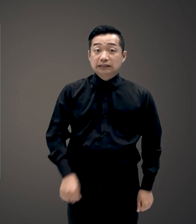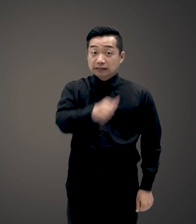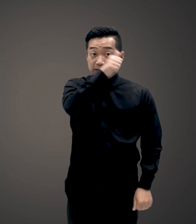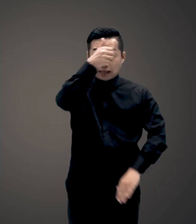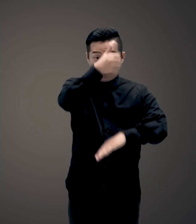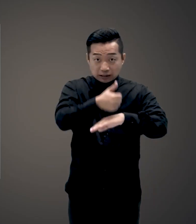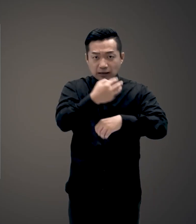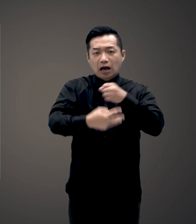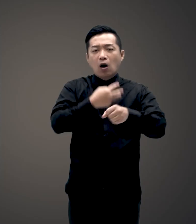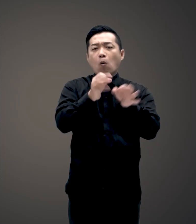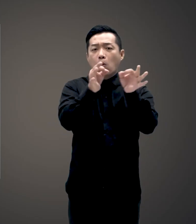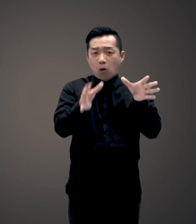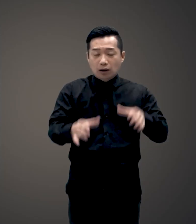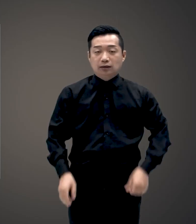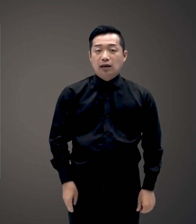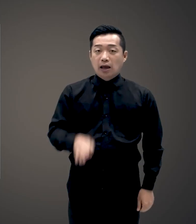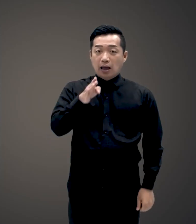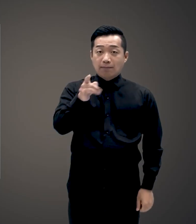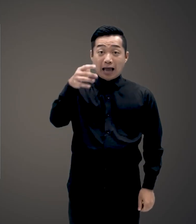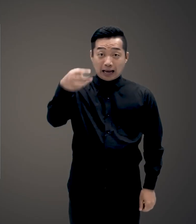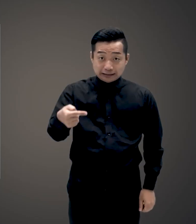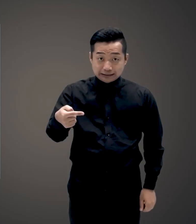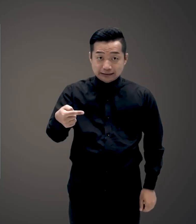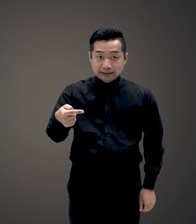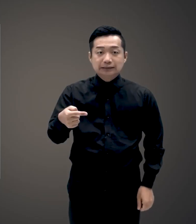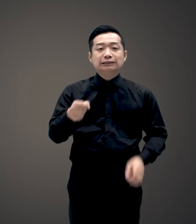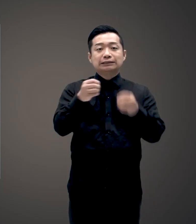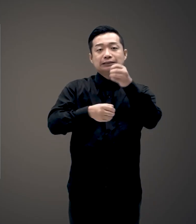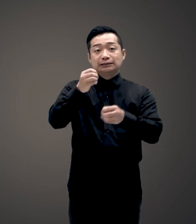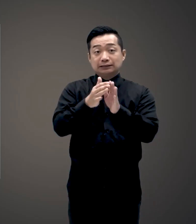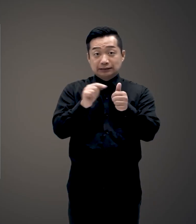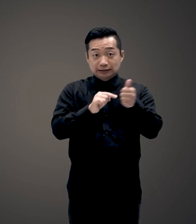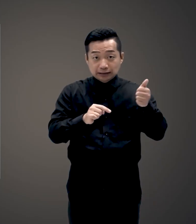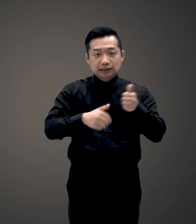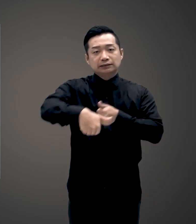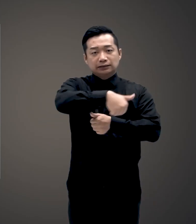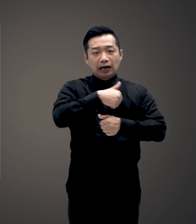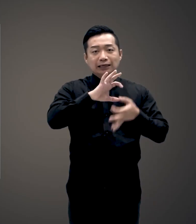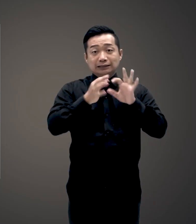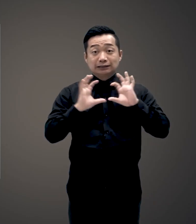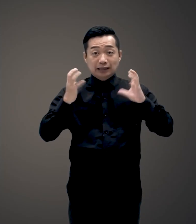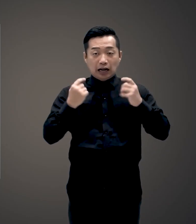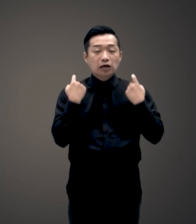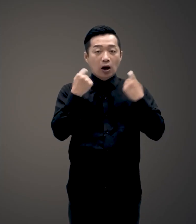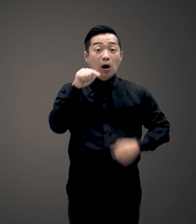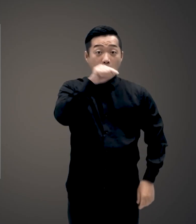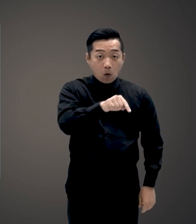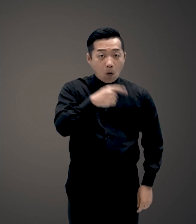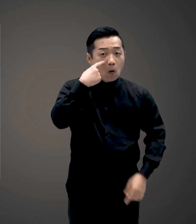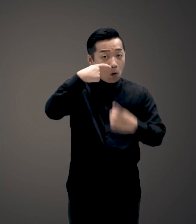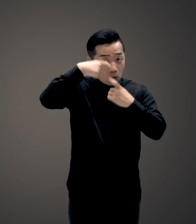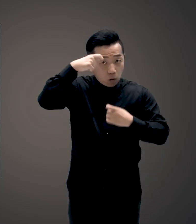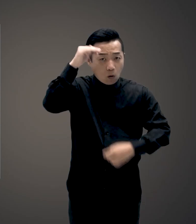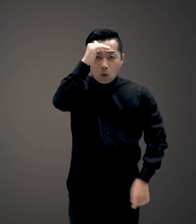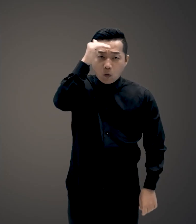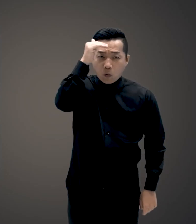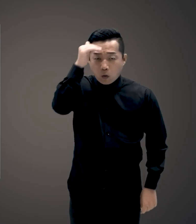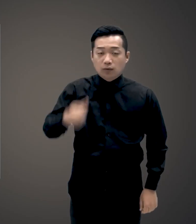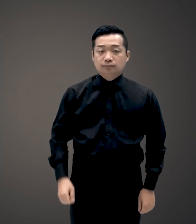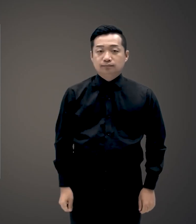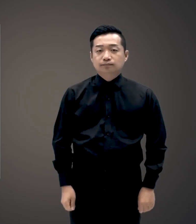생애 마지막 3년 동안 베르길리우스는 서사시의 배경이 된 히랍 지역으로 여행을 떠나 그곳을 직접 눈으로